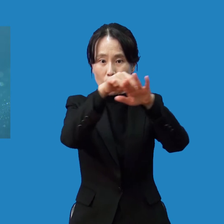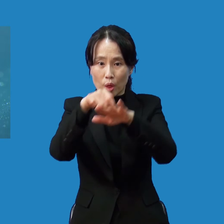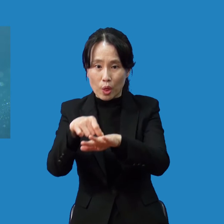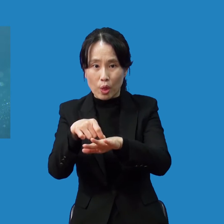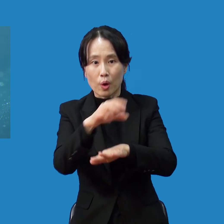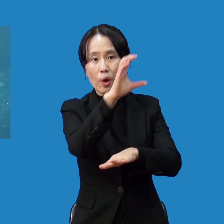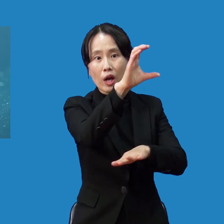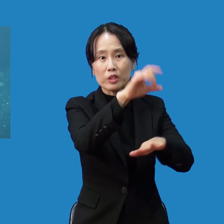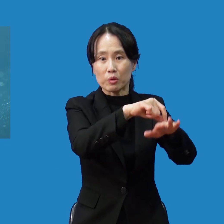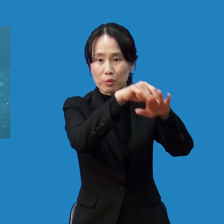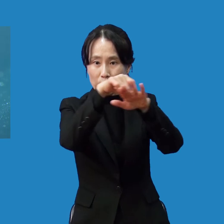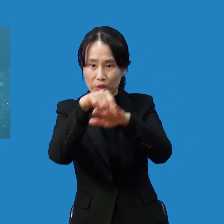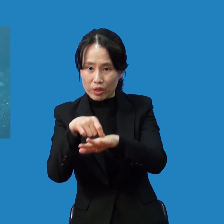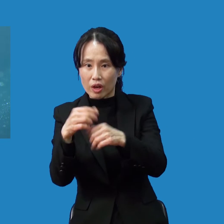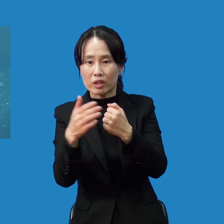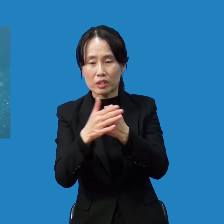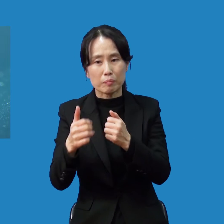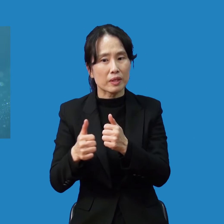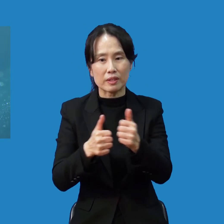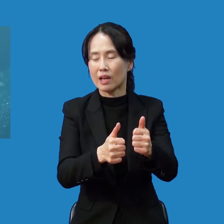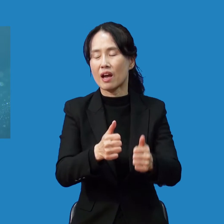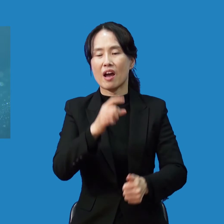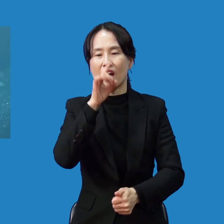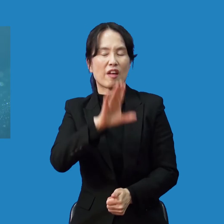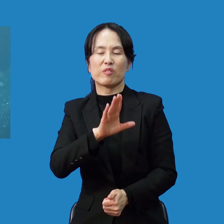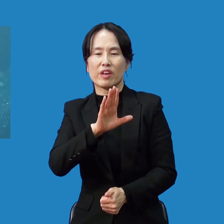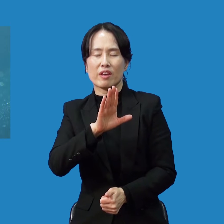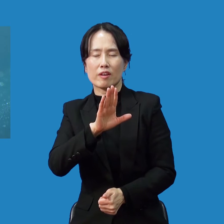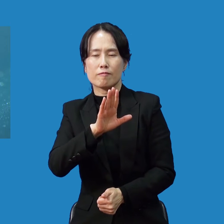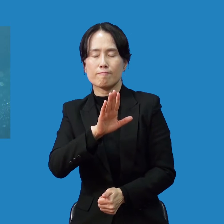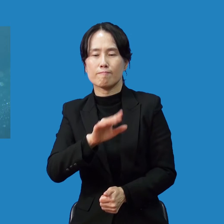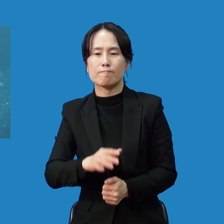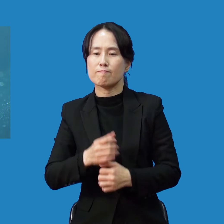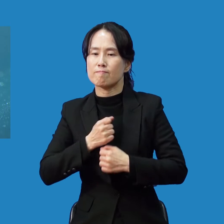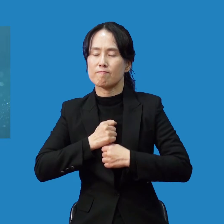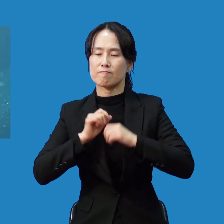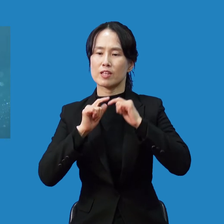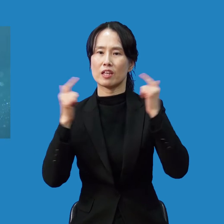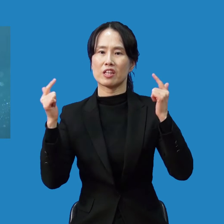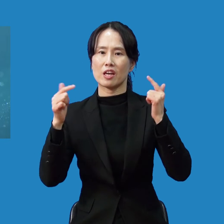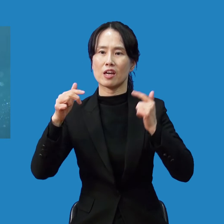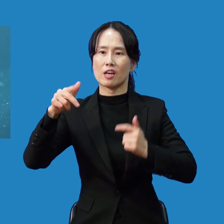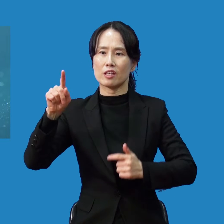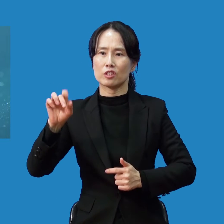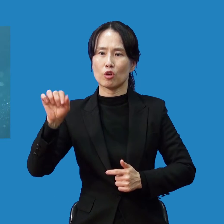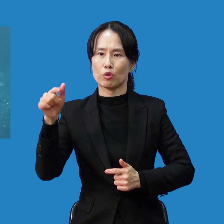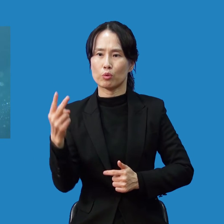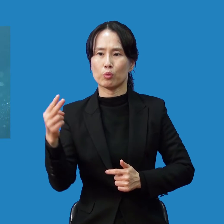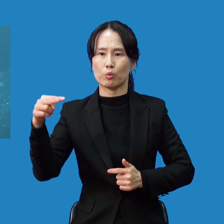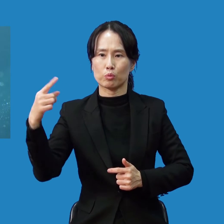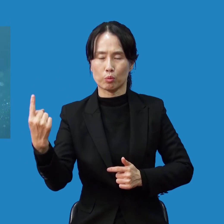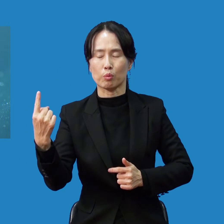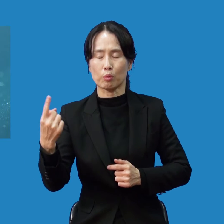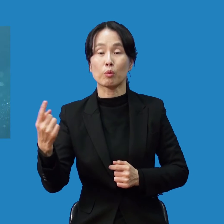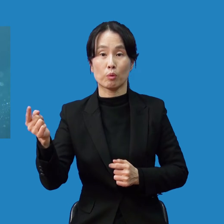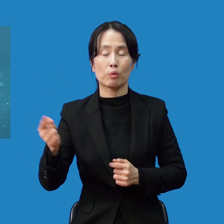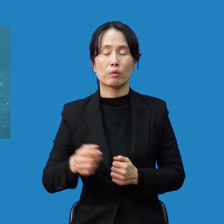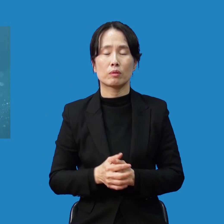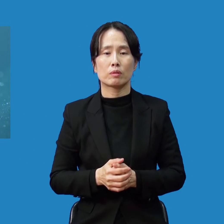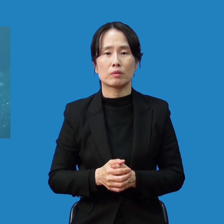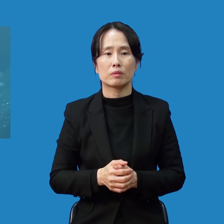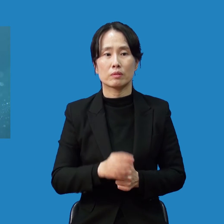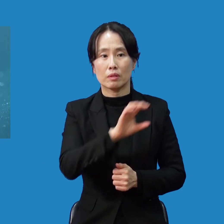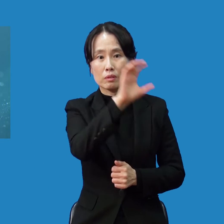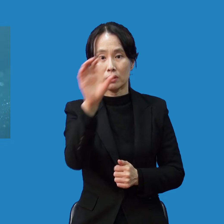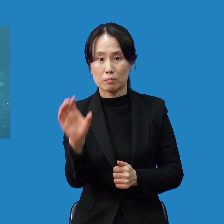때문에 우리는 따라하면 안 된다, 그렇게 생각을 한 것이죠. 청교도들은 크리스마스도 지키지 않았습니다.